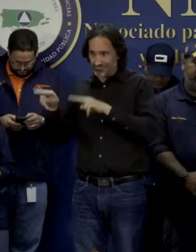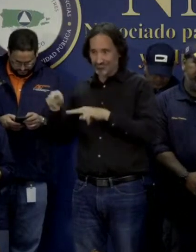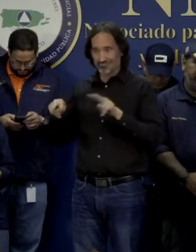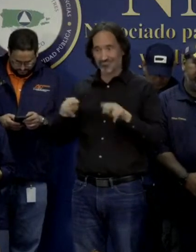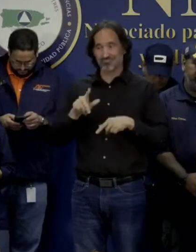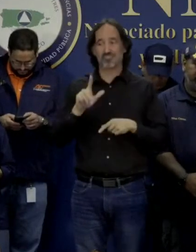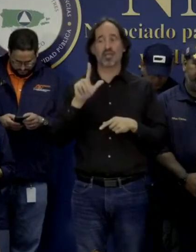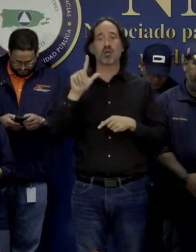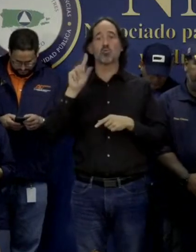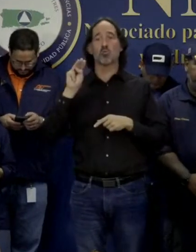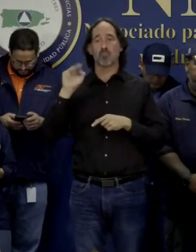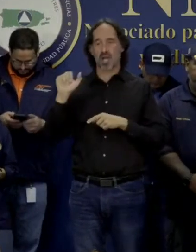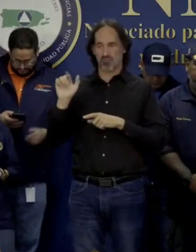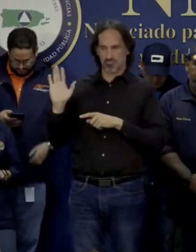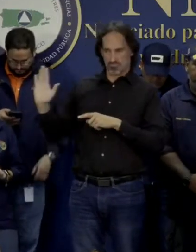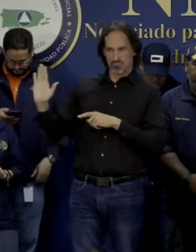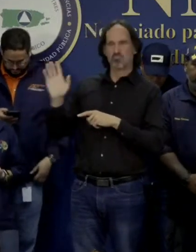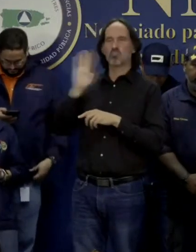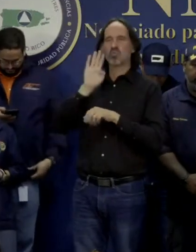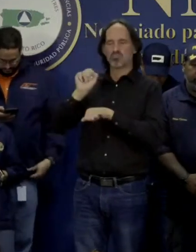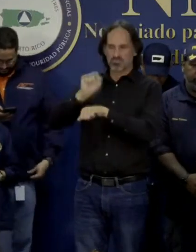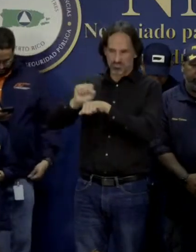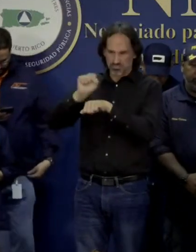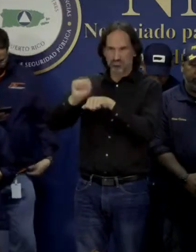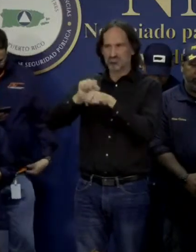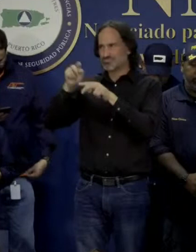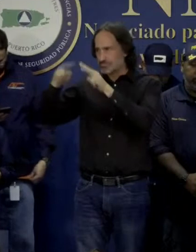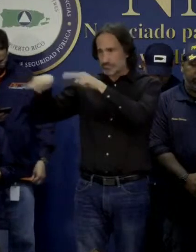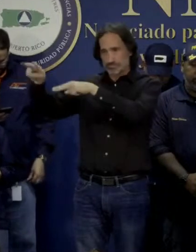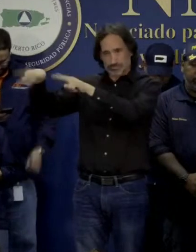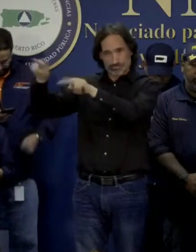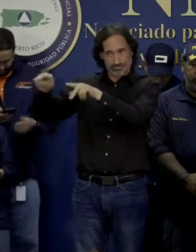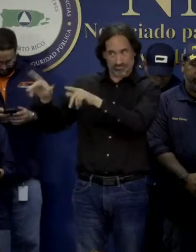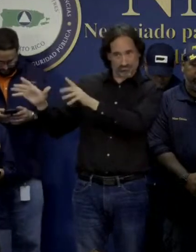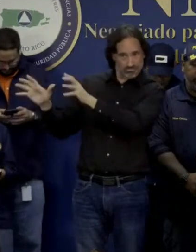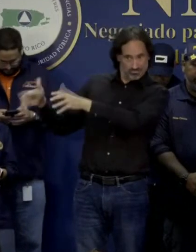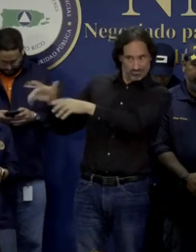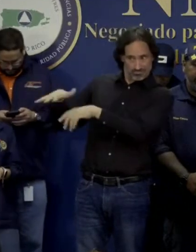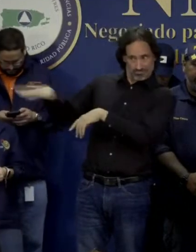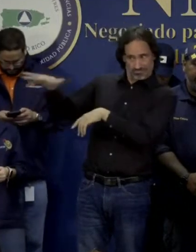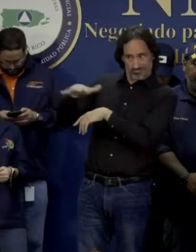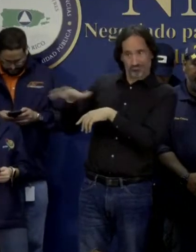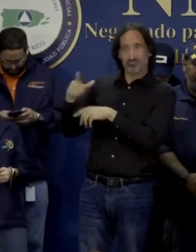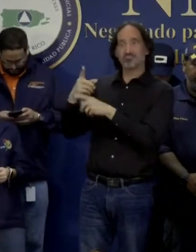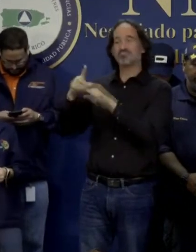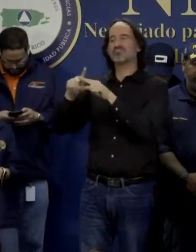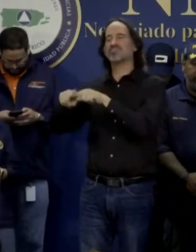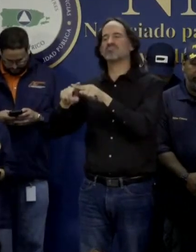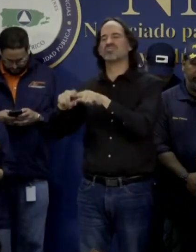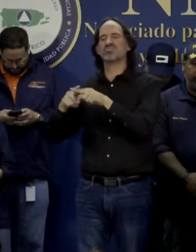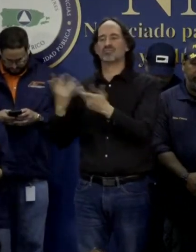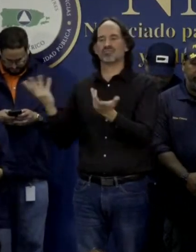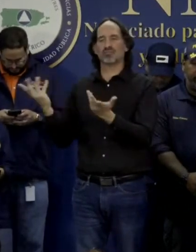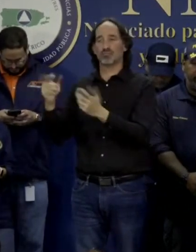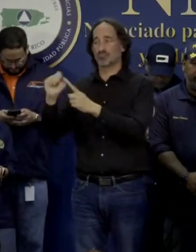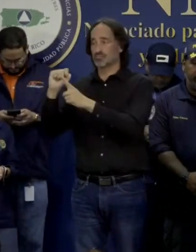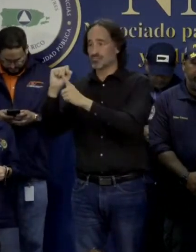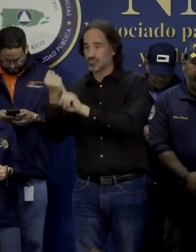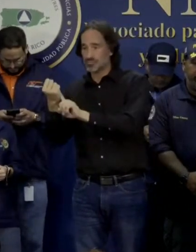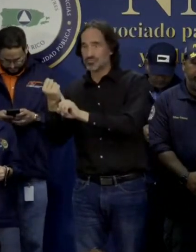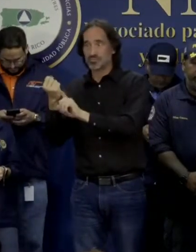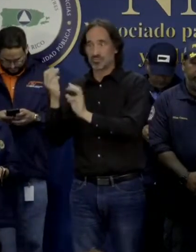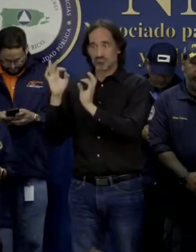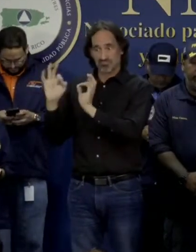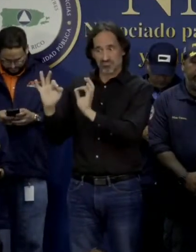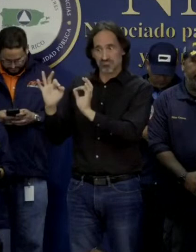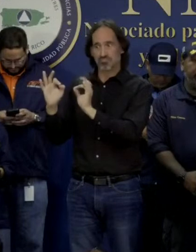nos informe que los circuitos asociados a cada central están disponibles, nosotros tenemos personal en todas las